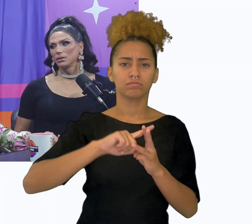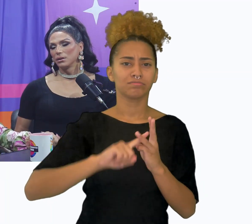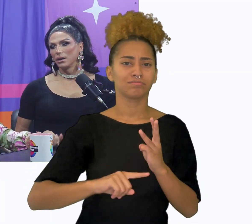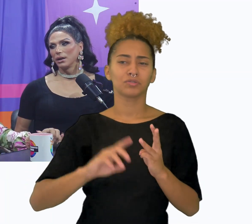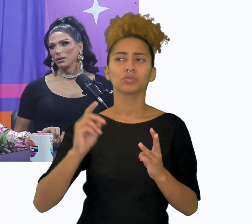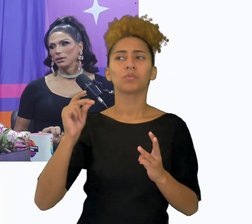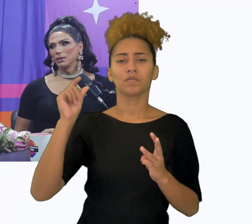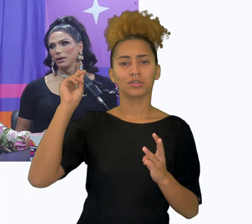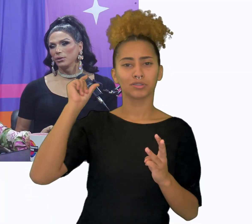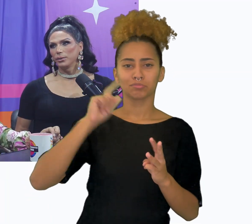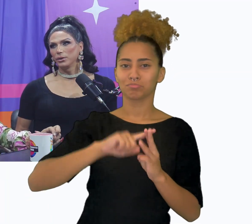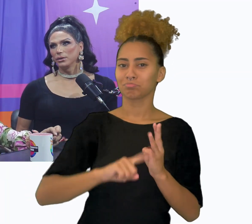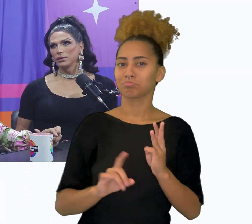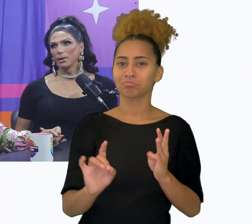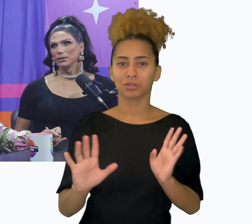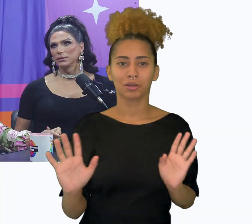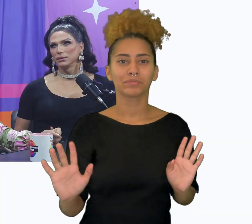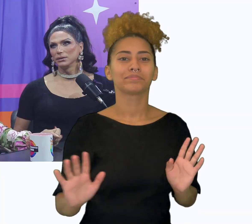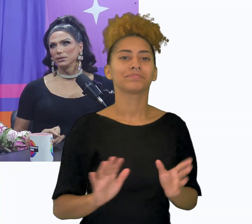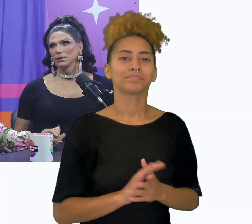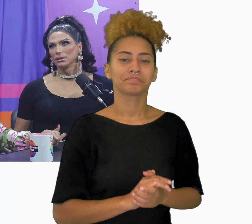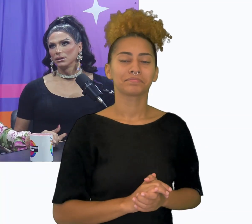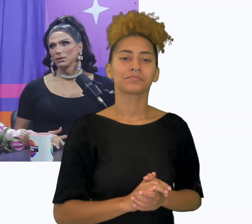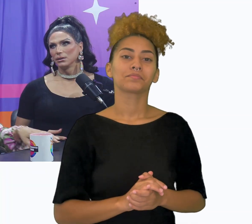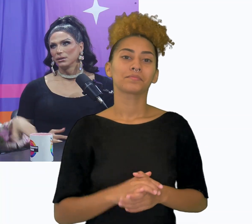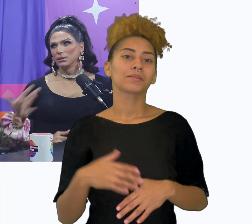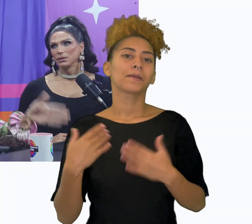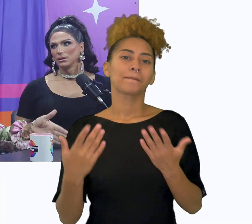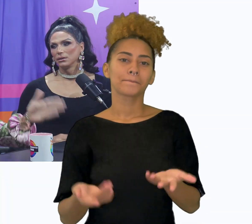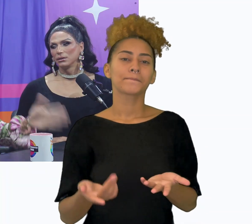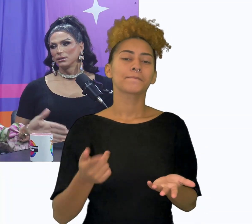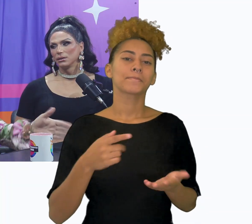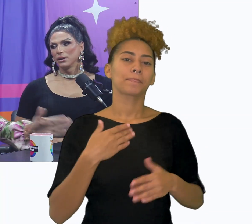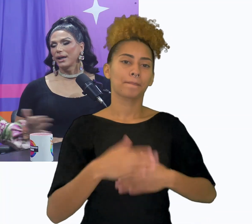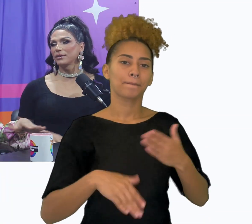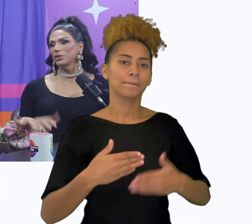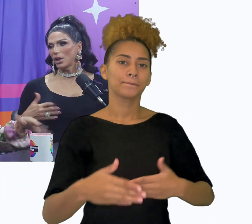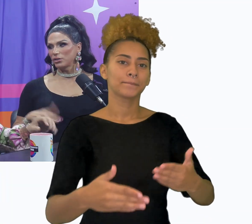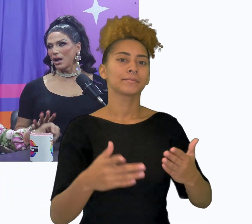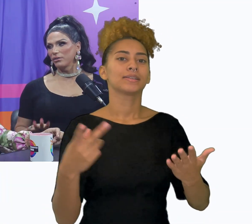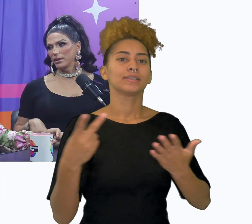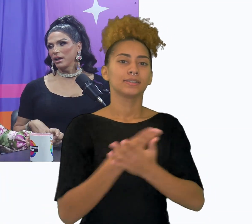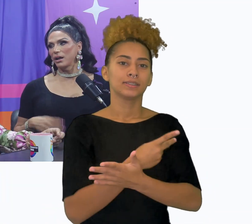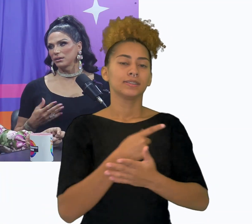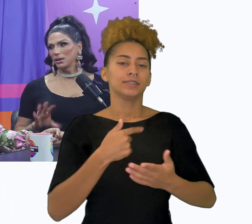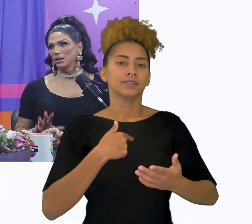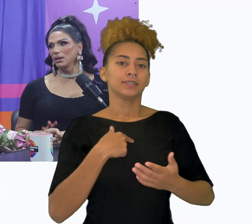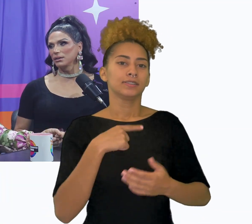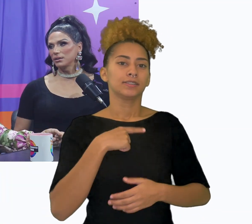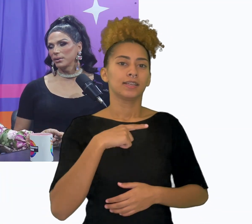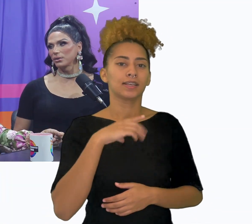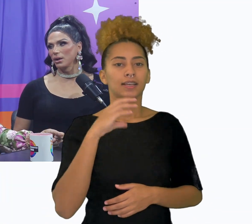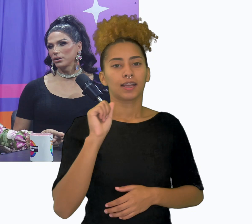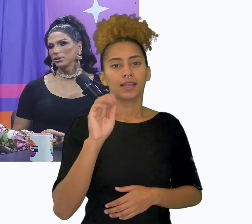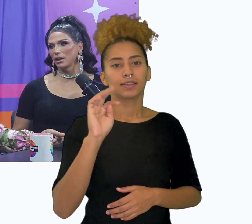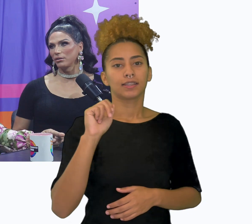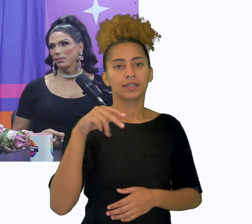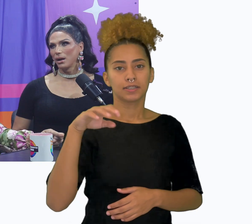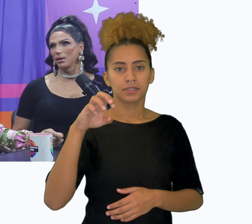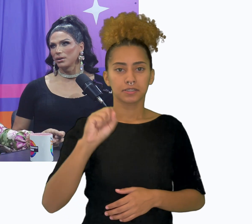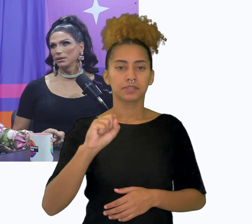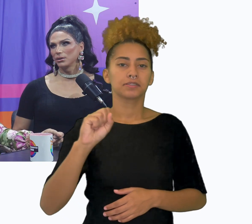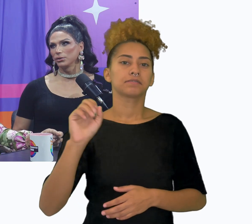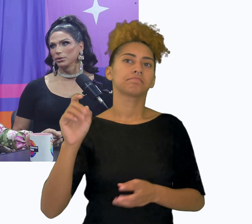povo antigo. Era. Nem os meninos mais, assim. E aí, a partir daí eu E aí começo a já dirigir. estava, né? Katana, esse pessoal já